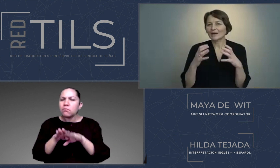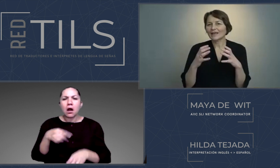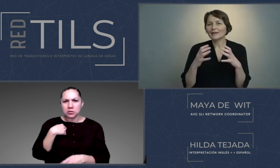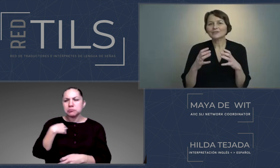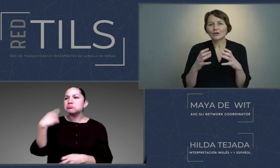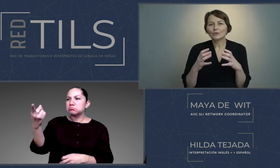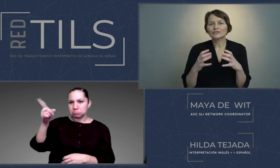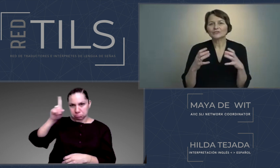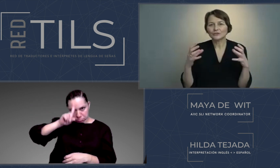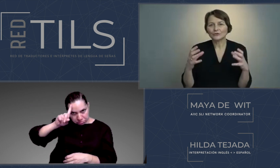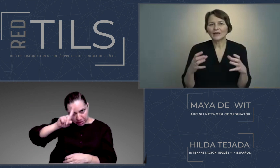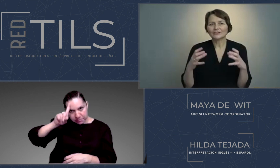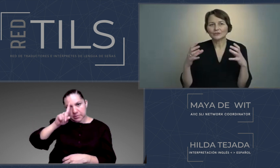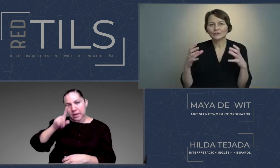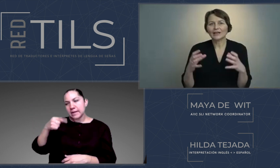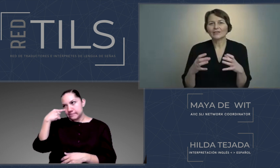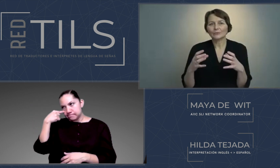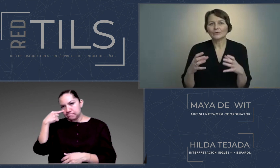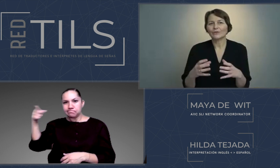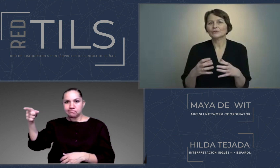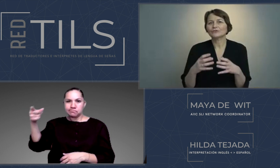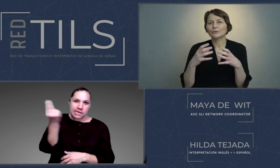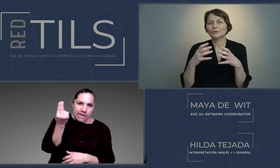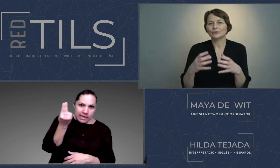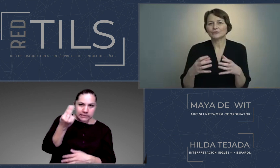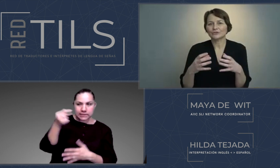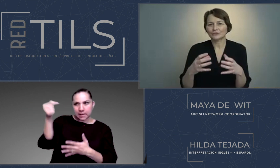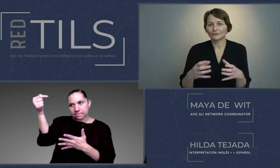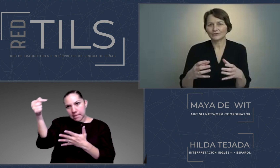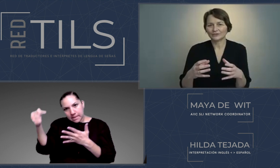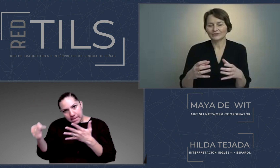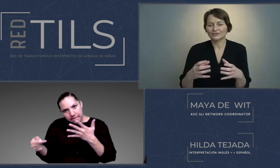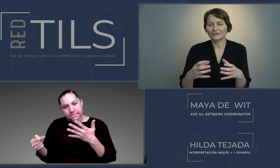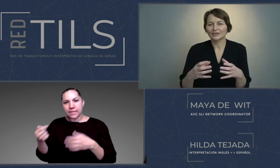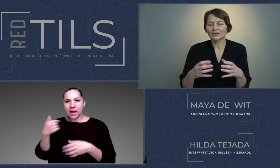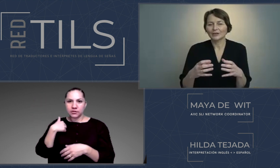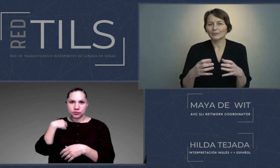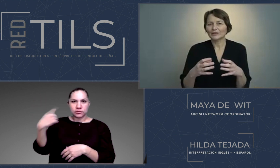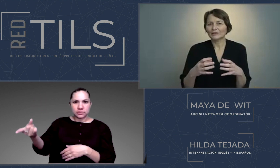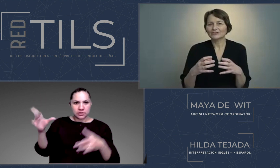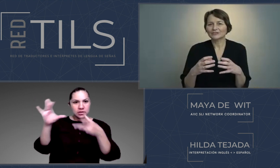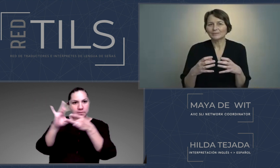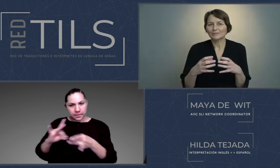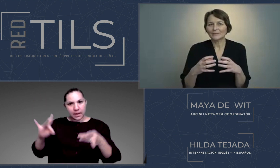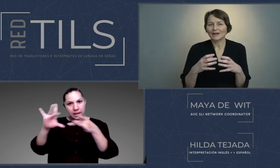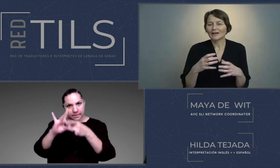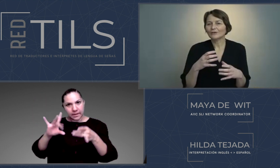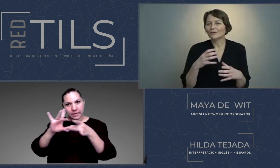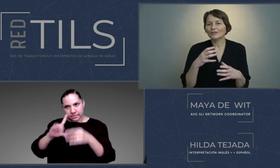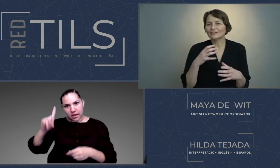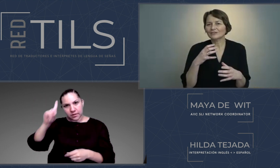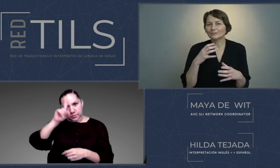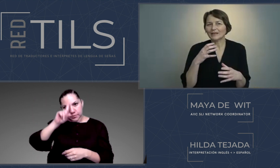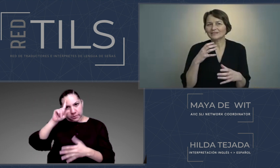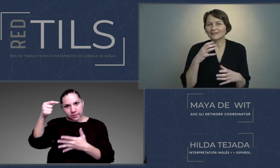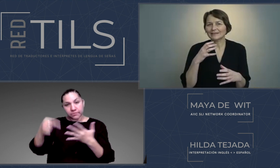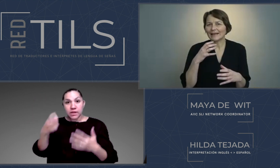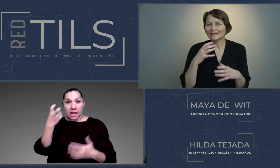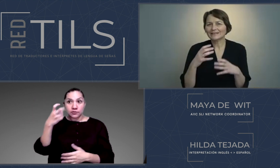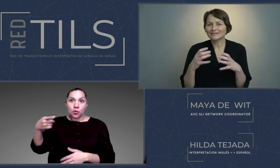proveer servicios organizados. Y mi objetivo es hacerlo con quienes usan el servicio,